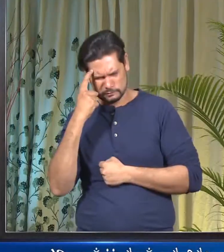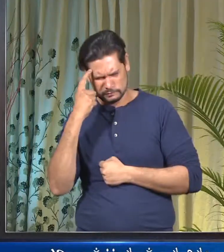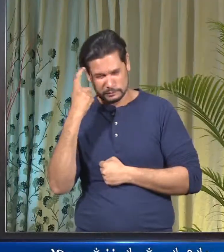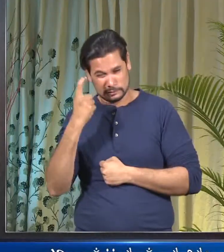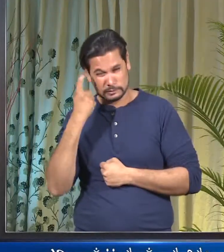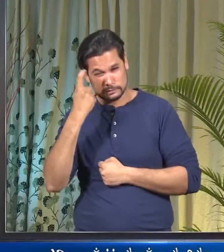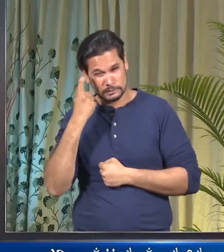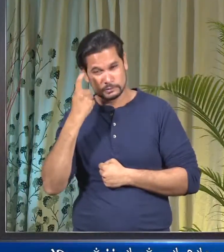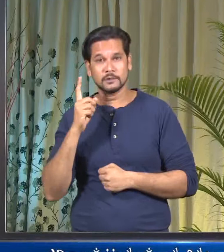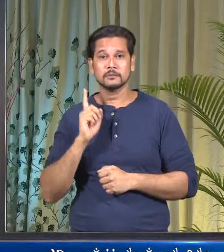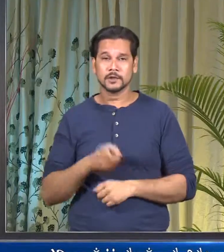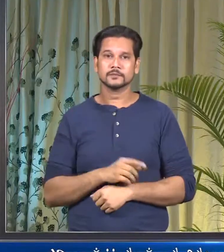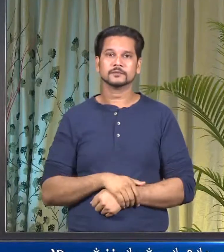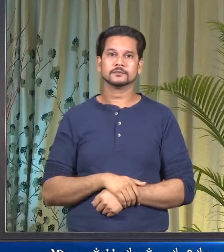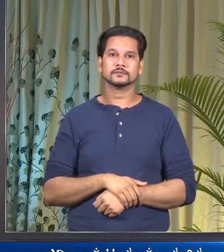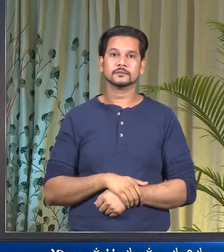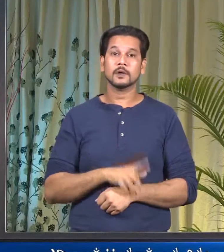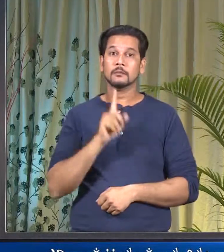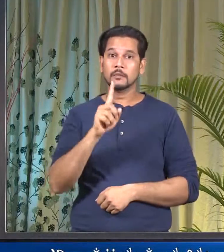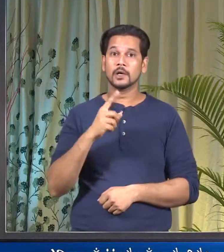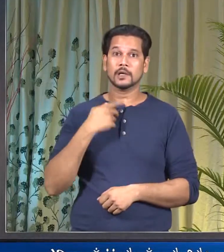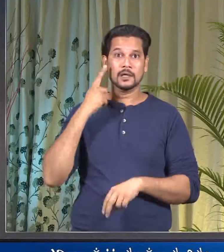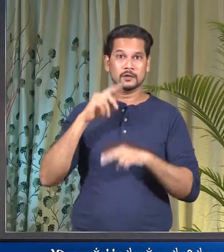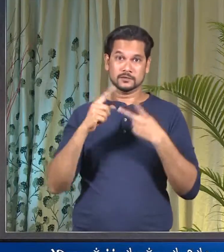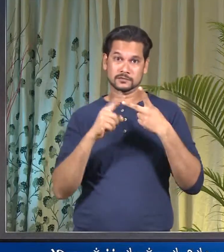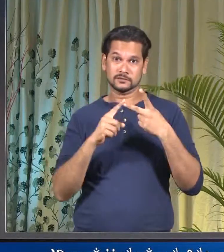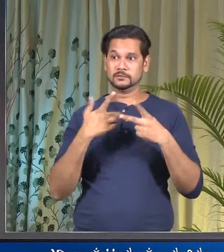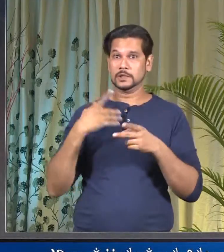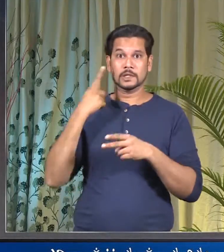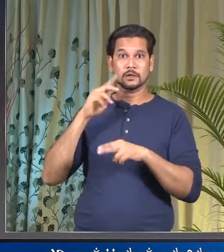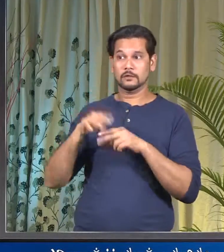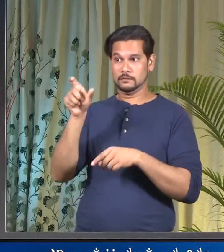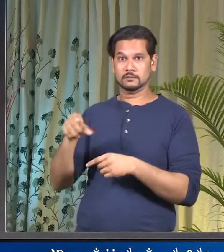लेकिन जहां संबन्द है वहाँ याद कैसी है?